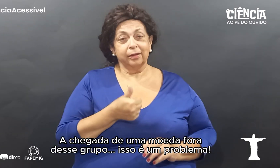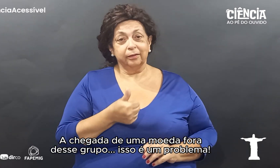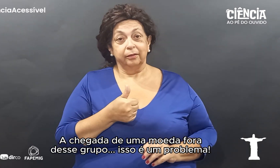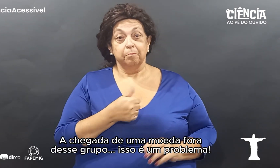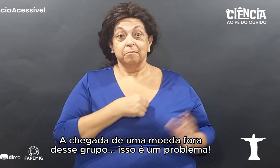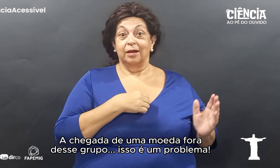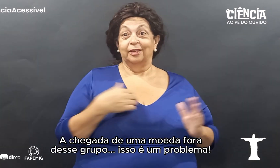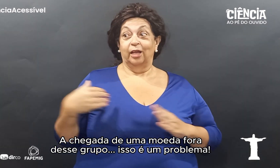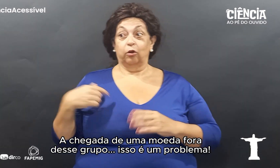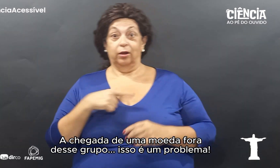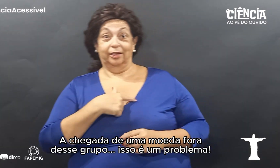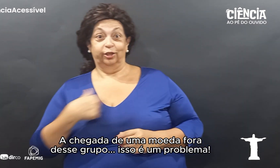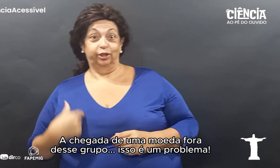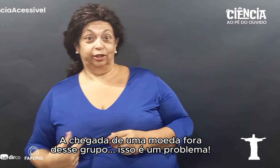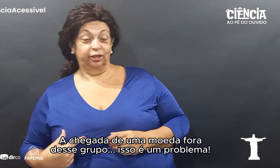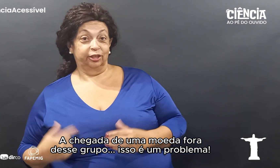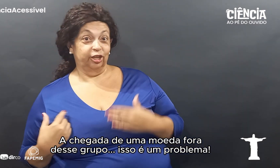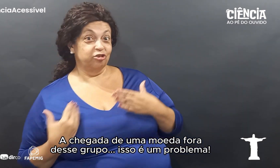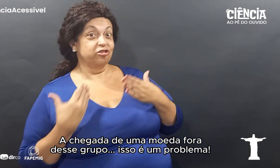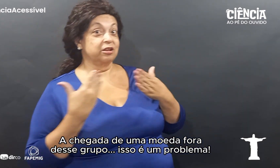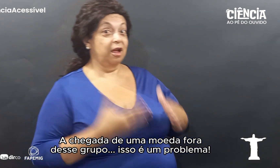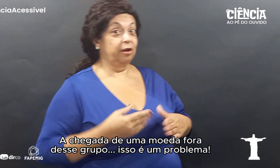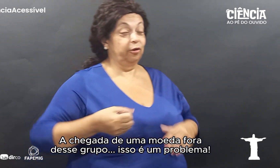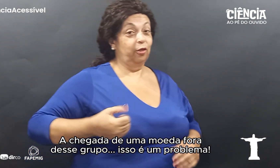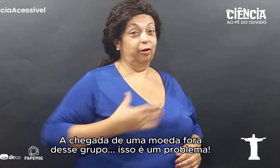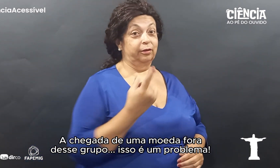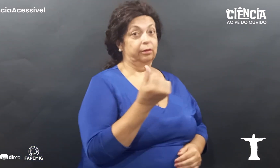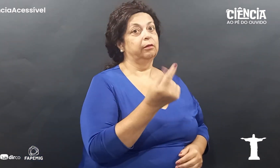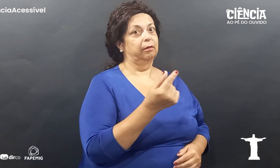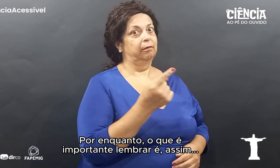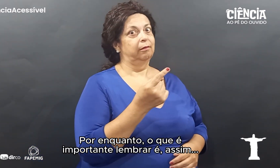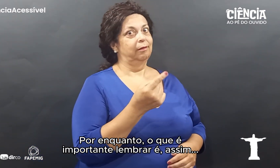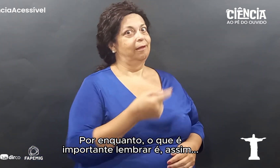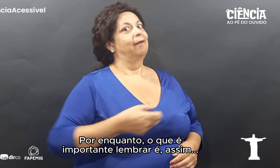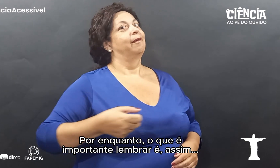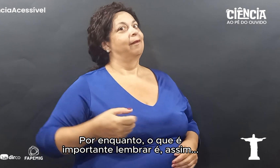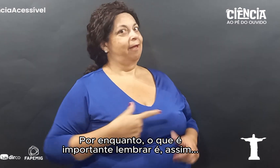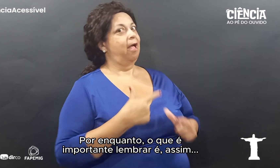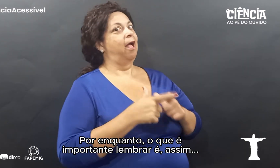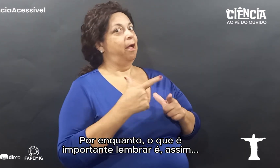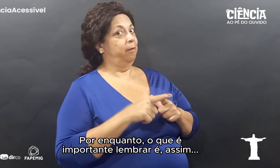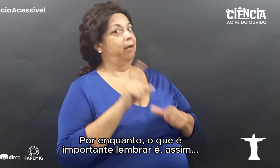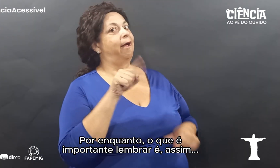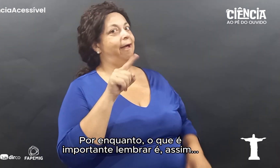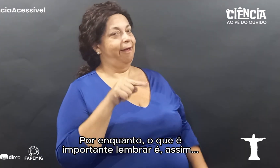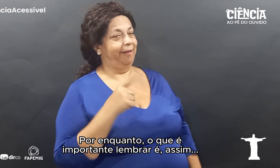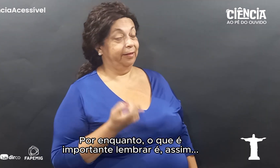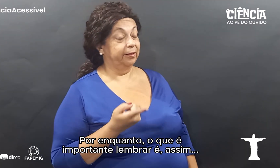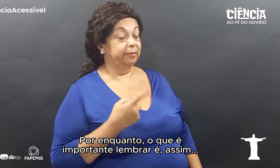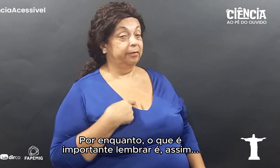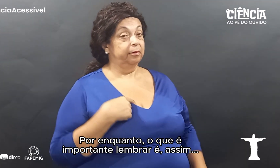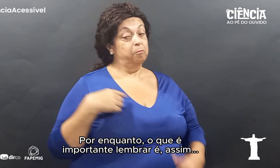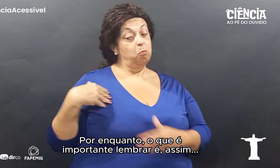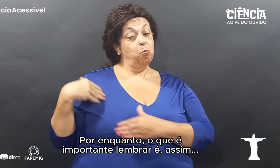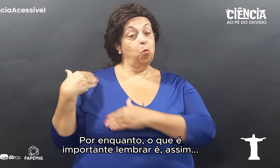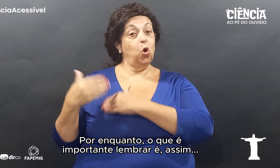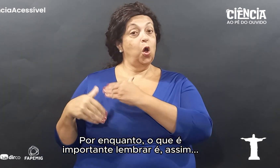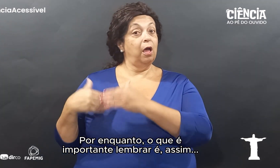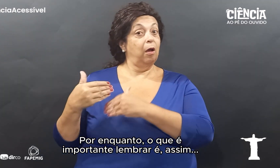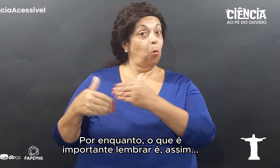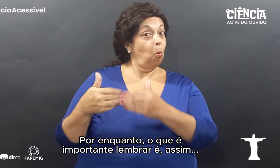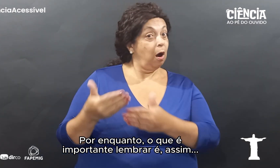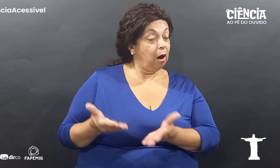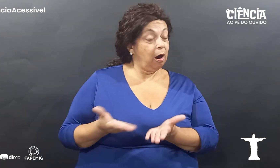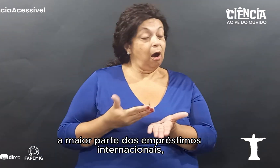de uma moeda fora desse grupo, isso é um problema. Por enquanto, o que é importante